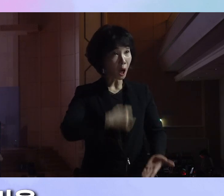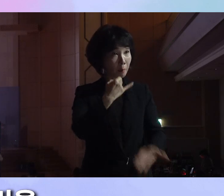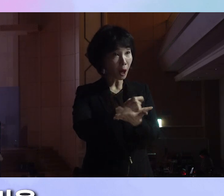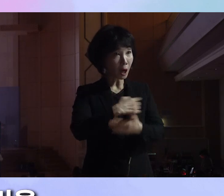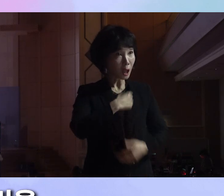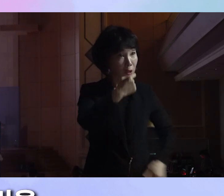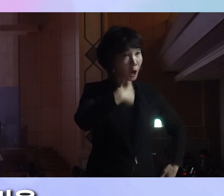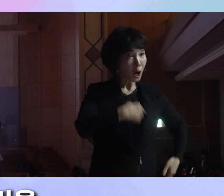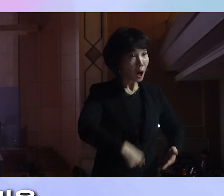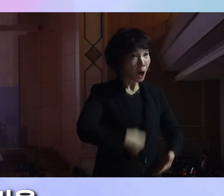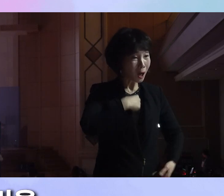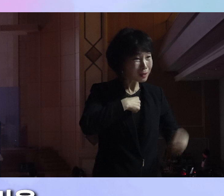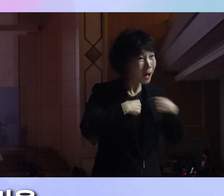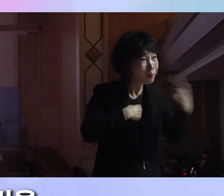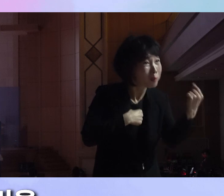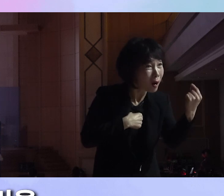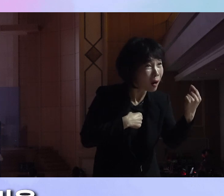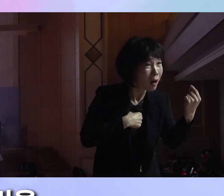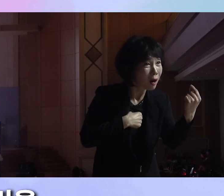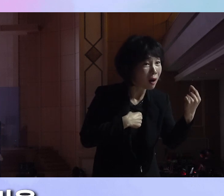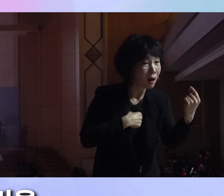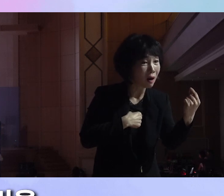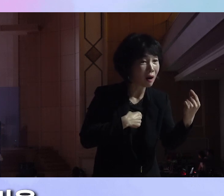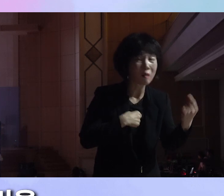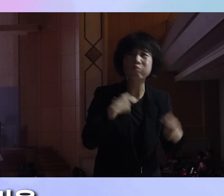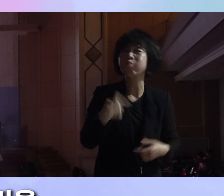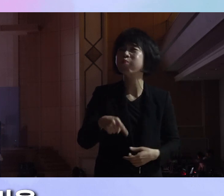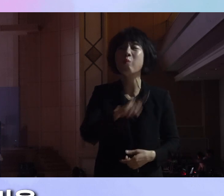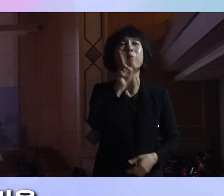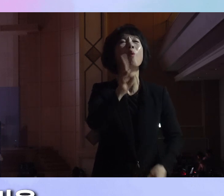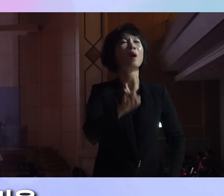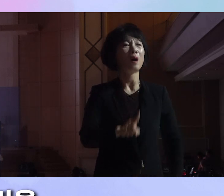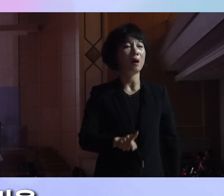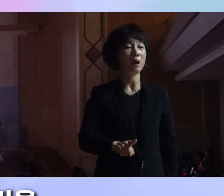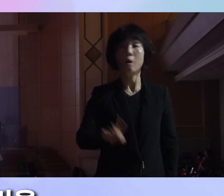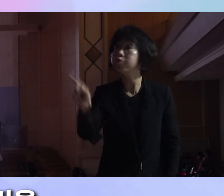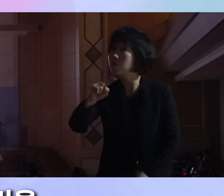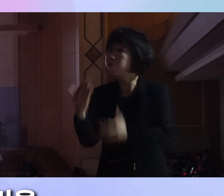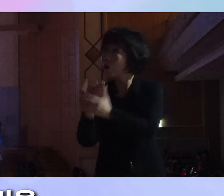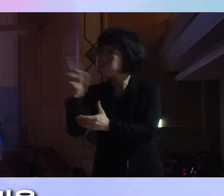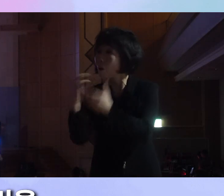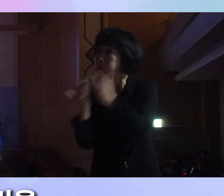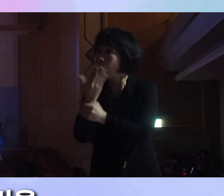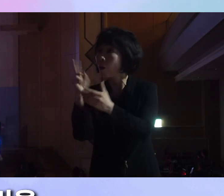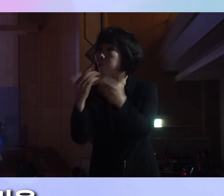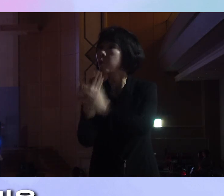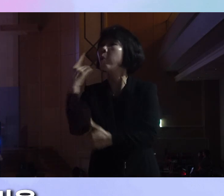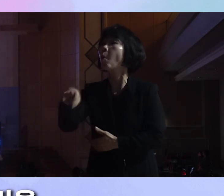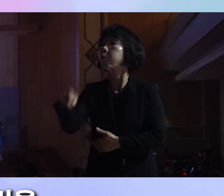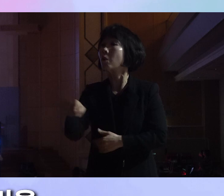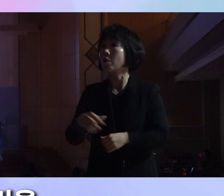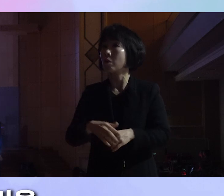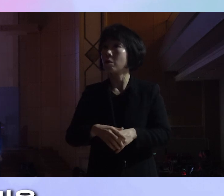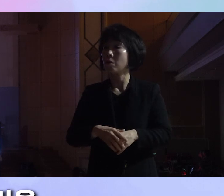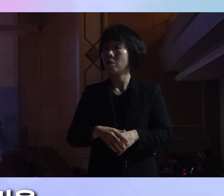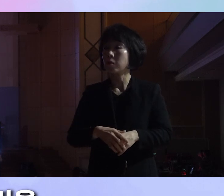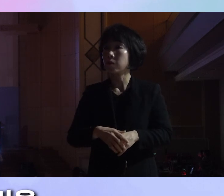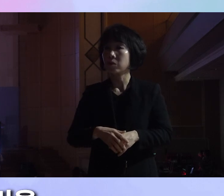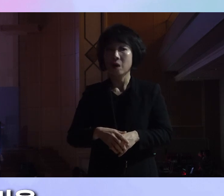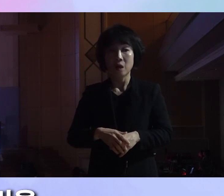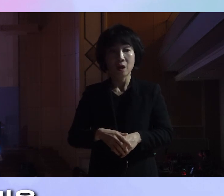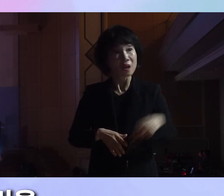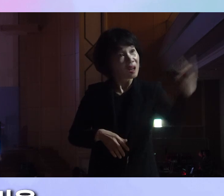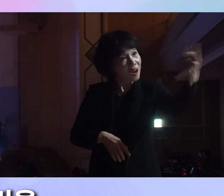이젠 뭐가 정의로운 건지 잘 모르겠어. 호민관님, 무슨 일 있으십니까? 부관. 예.